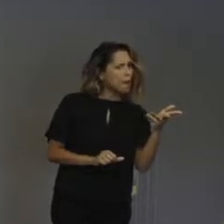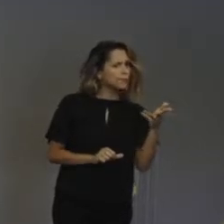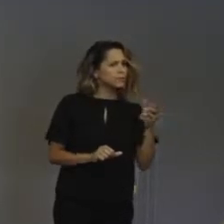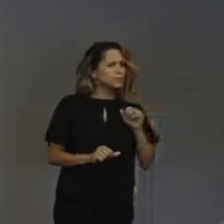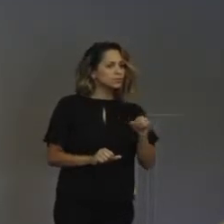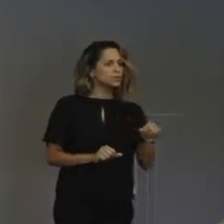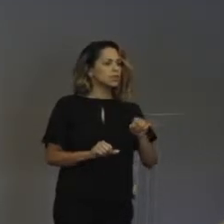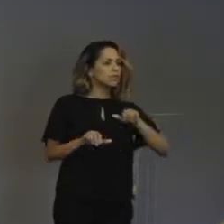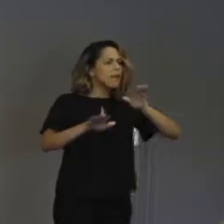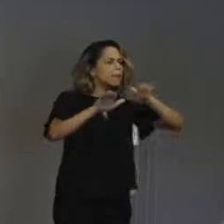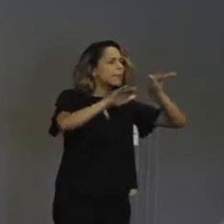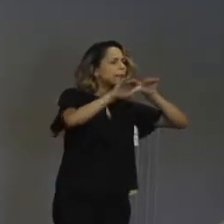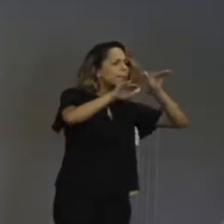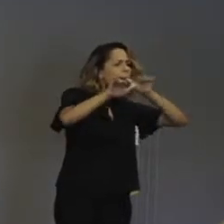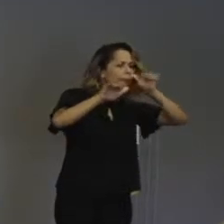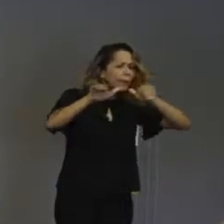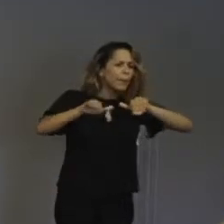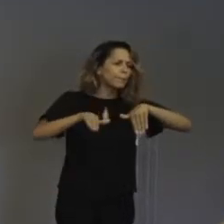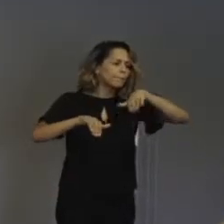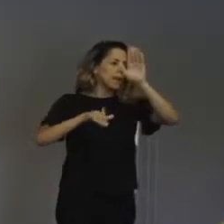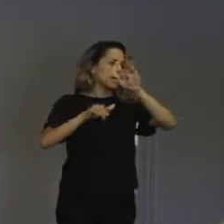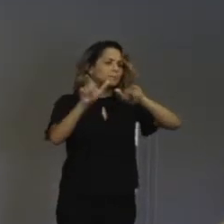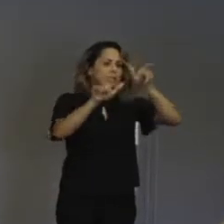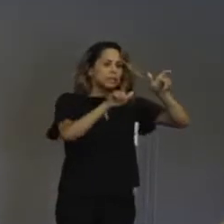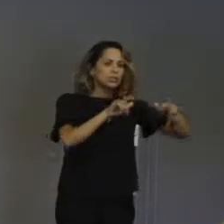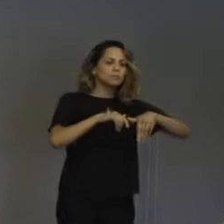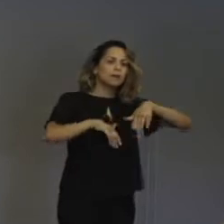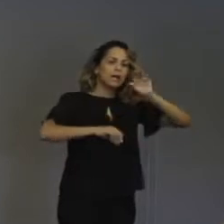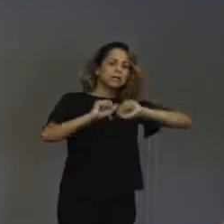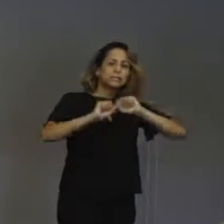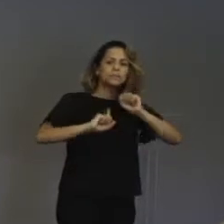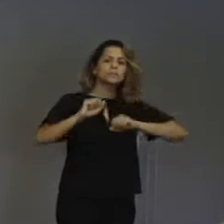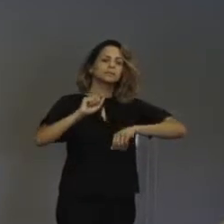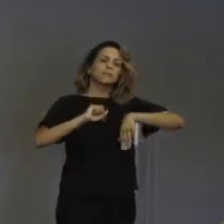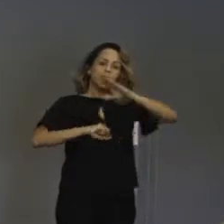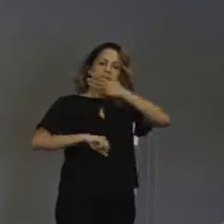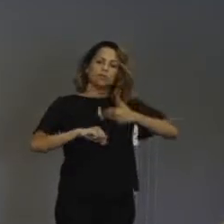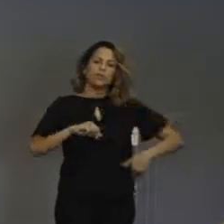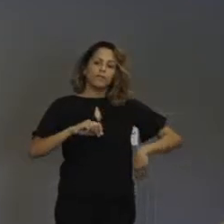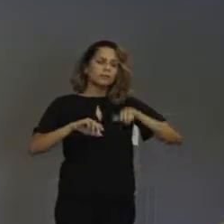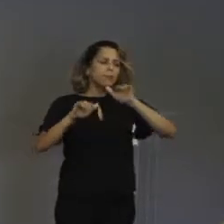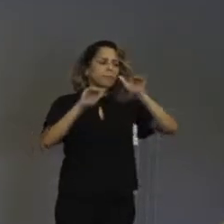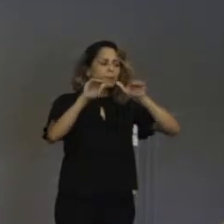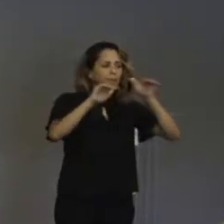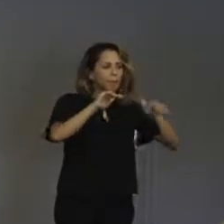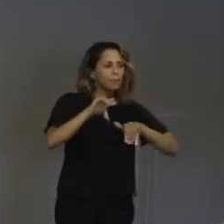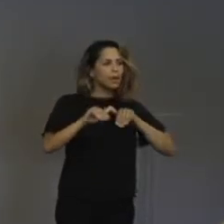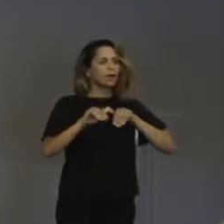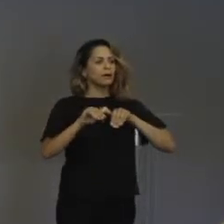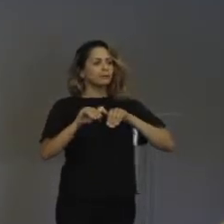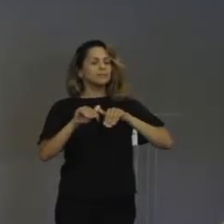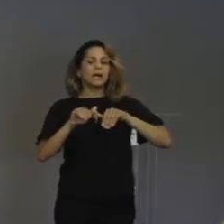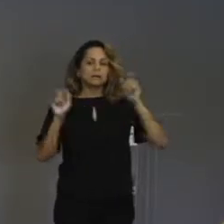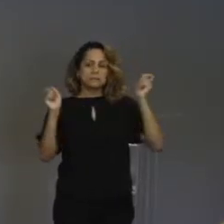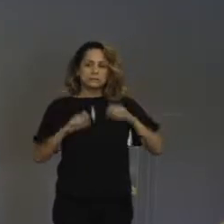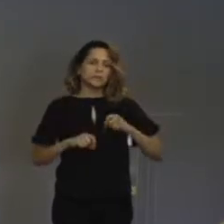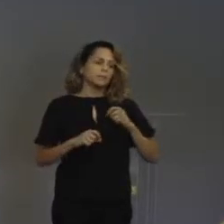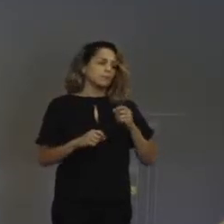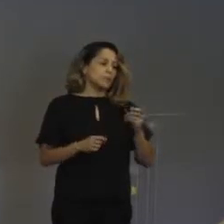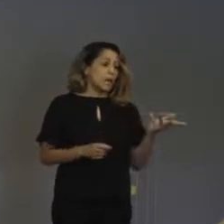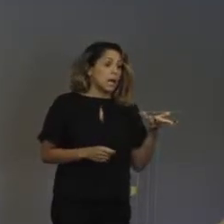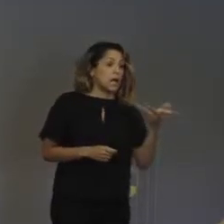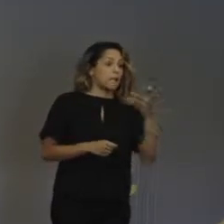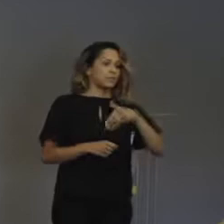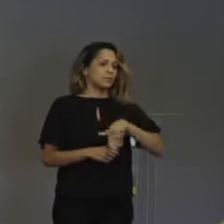atores. Certamente a academia tem um papel fundamental nisso, mas a academia também, em parte, tem que se desencastelar um pouquinho, né? Bom,